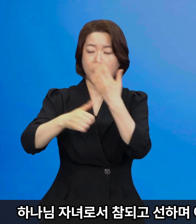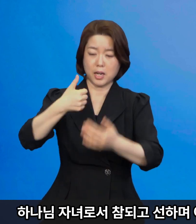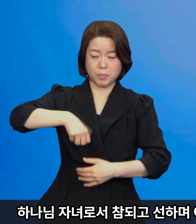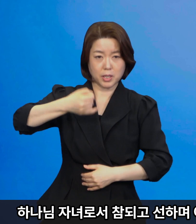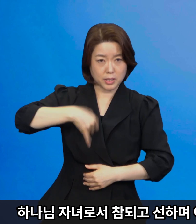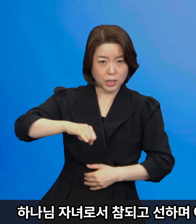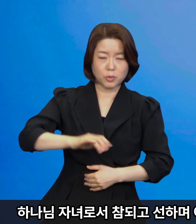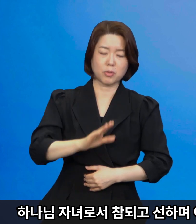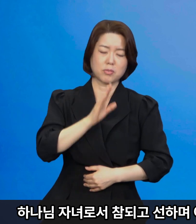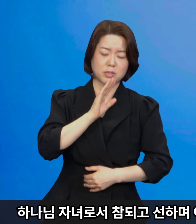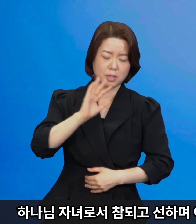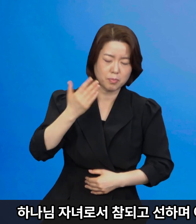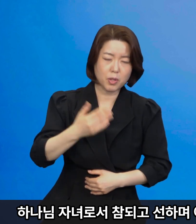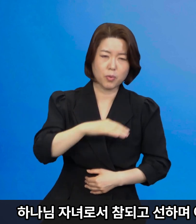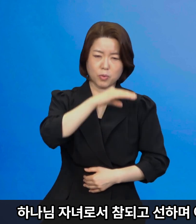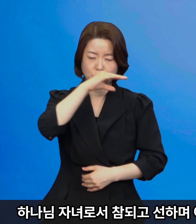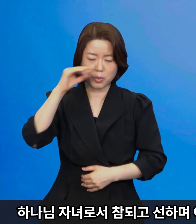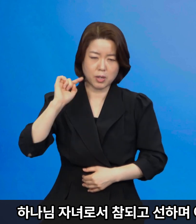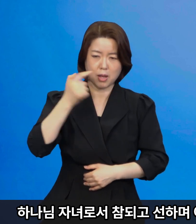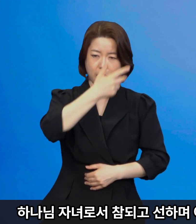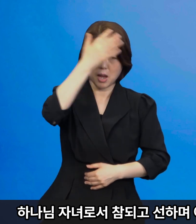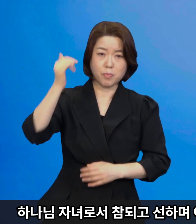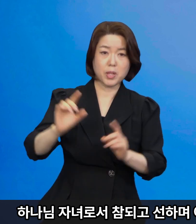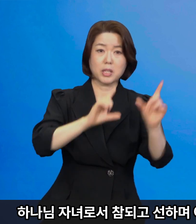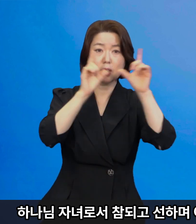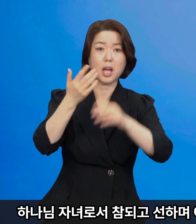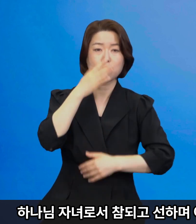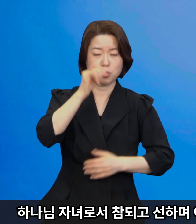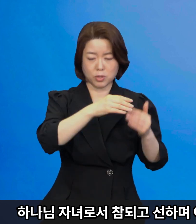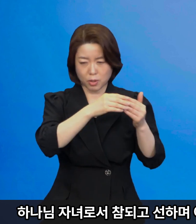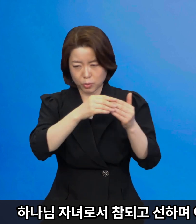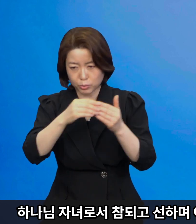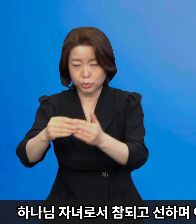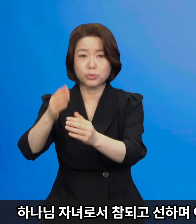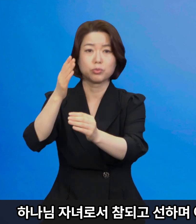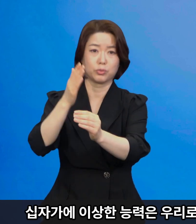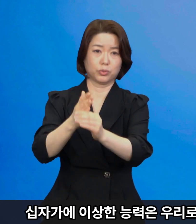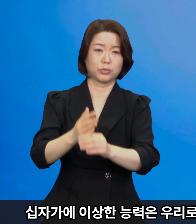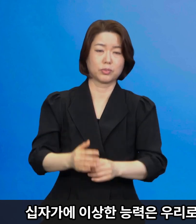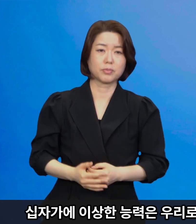자녀로서 참되고 선하며 아름답게 살 수 있도록 이끌어 주십니다.